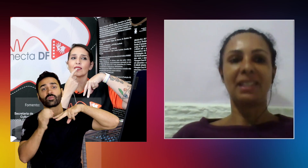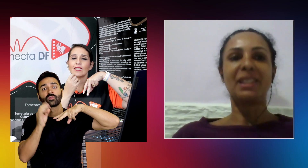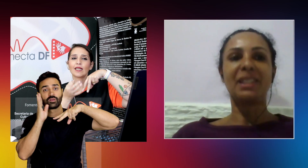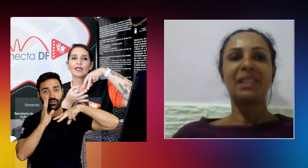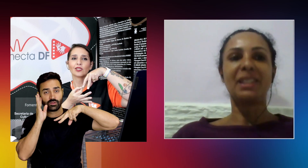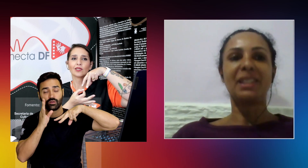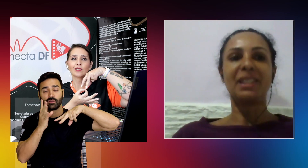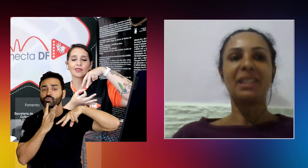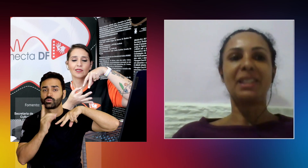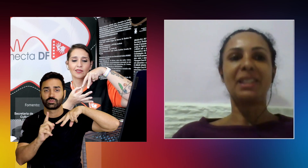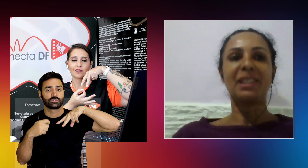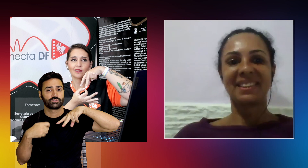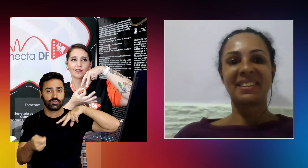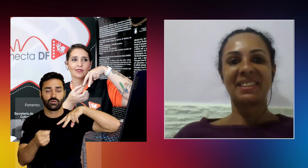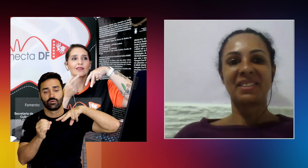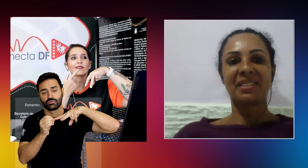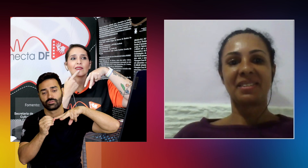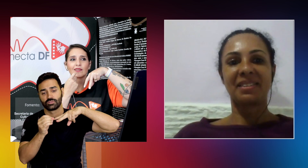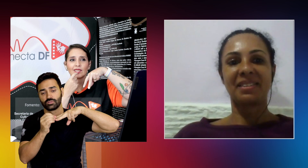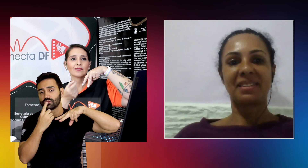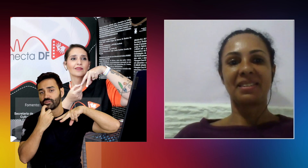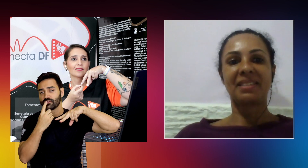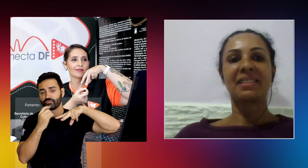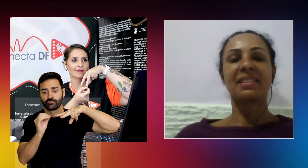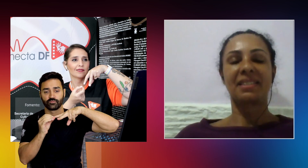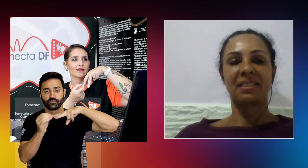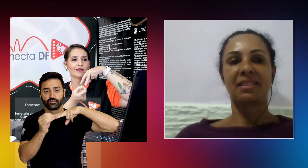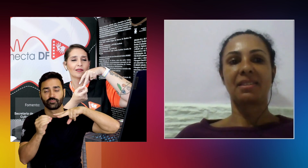legal, ó, cereja.